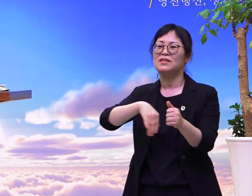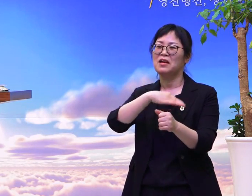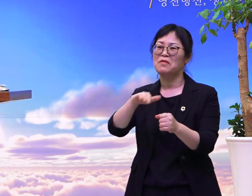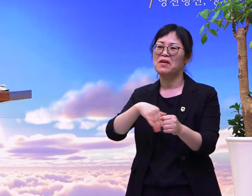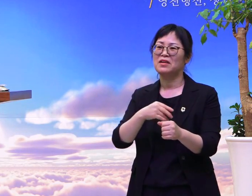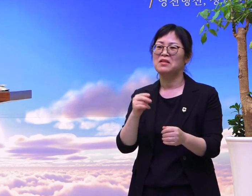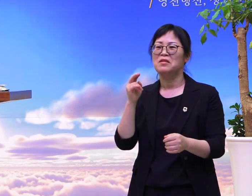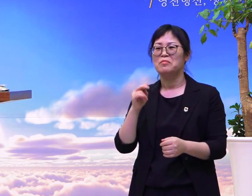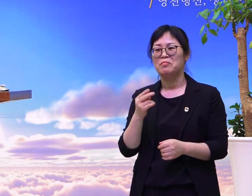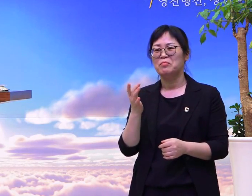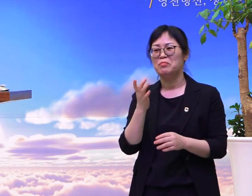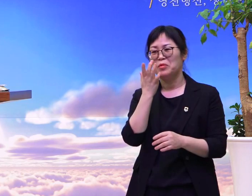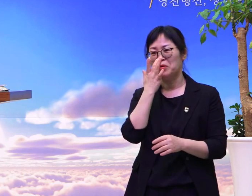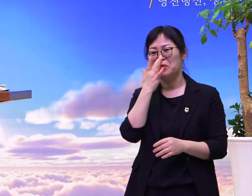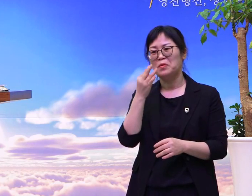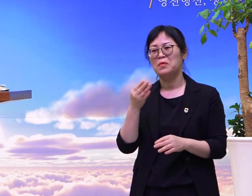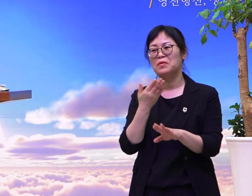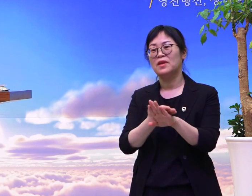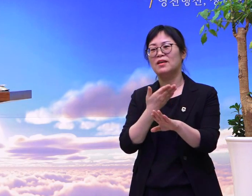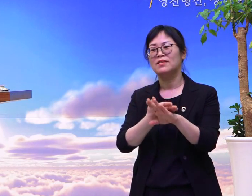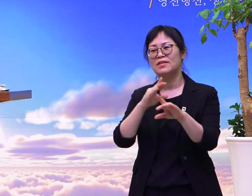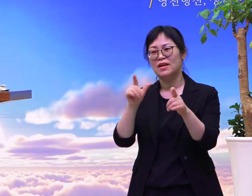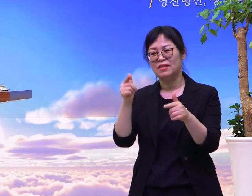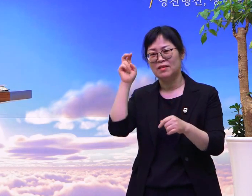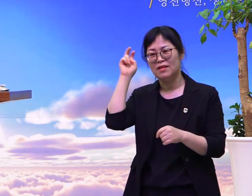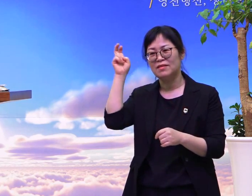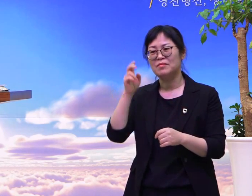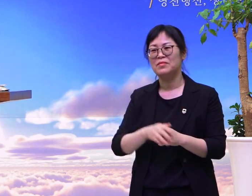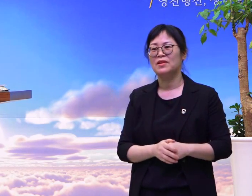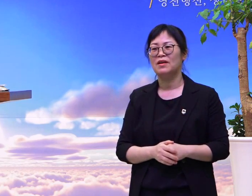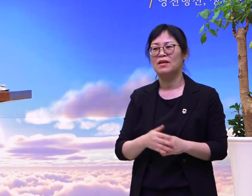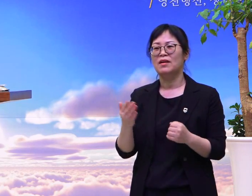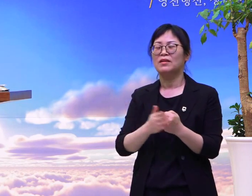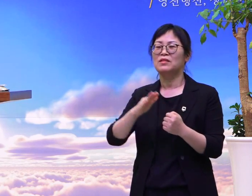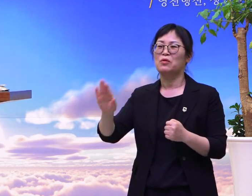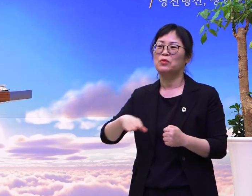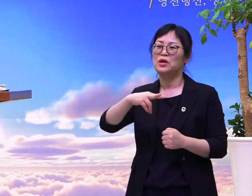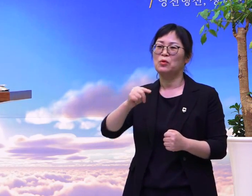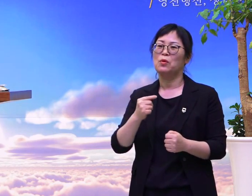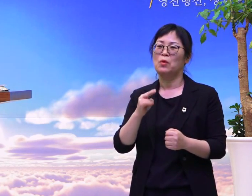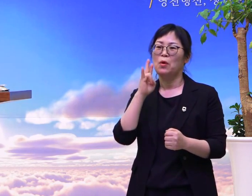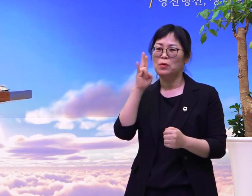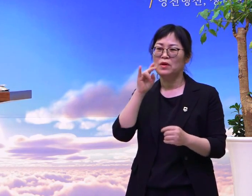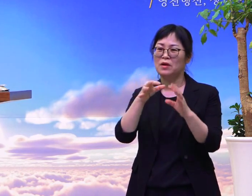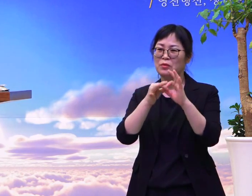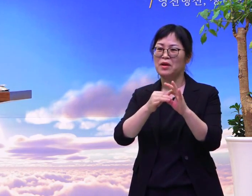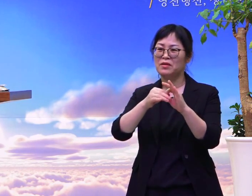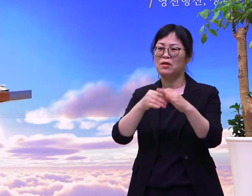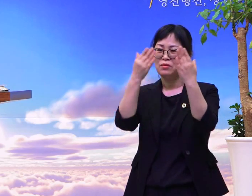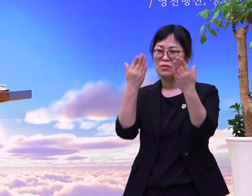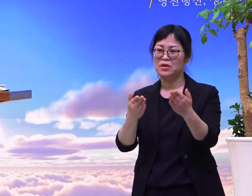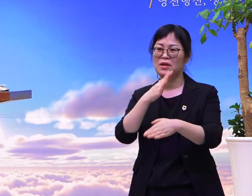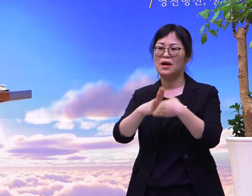그다지 다르지 않을 것입니다. 그래서 우리도 호세아를 통해 주신 이 하나님의 음성을 들어야